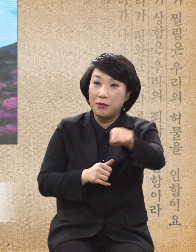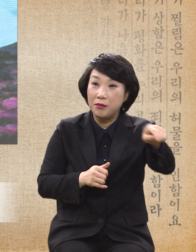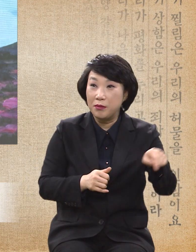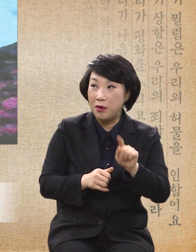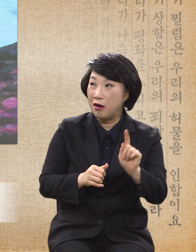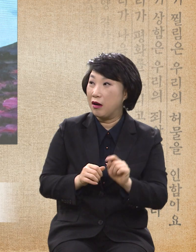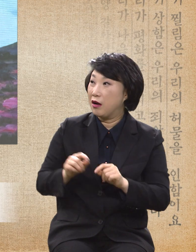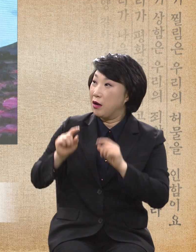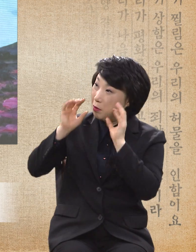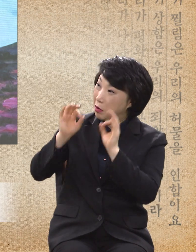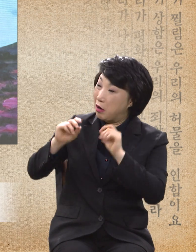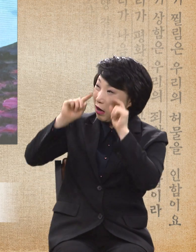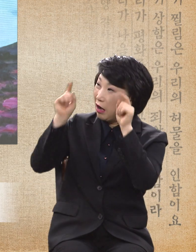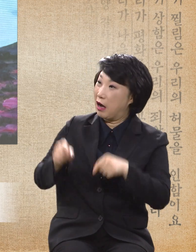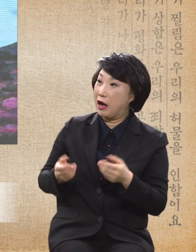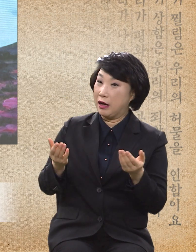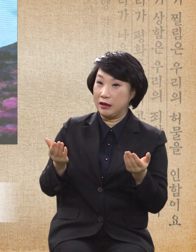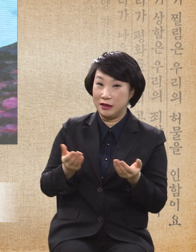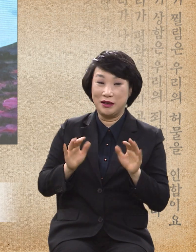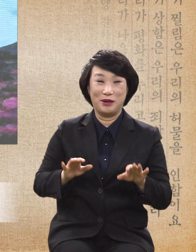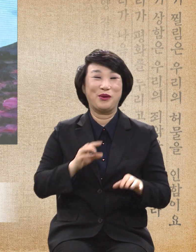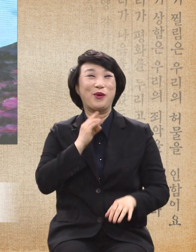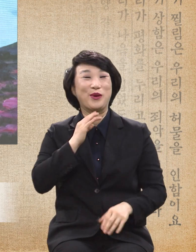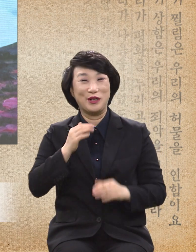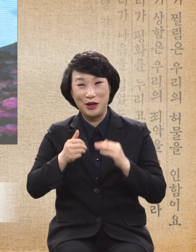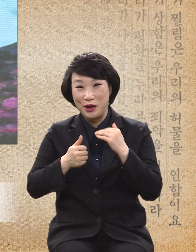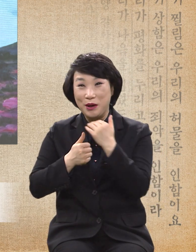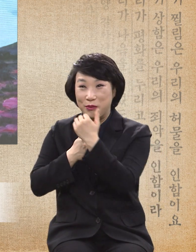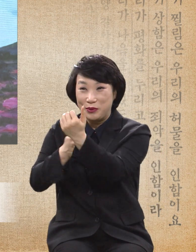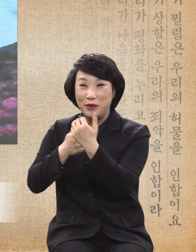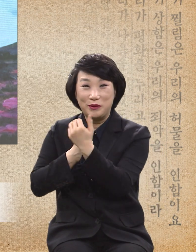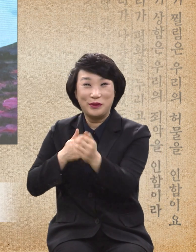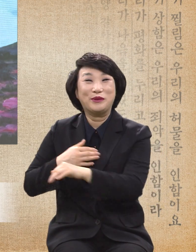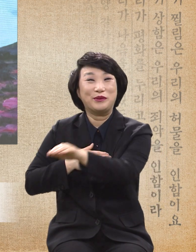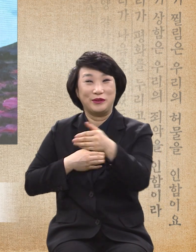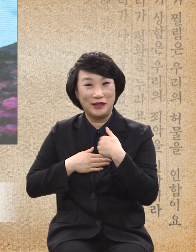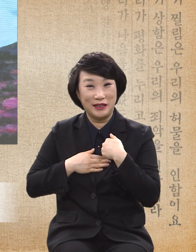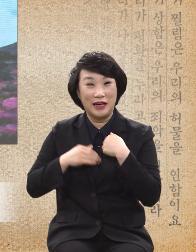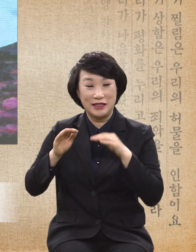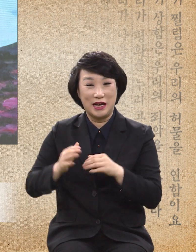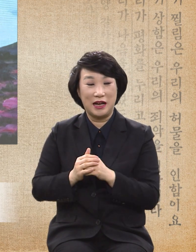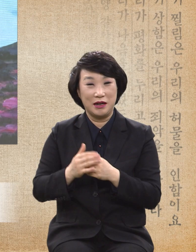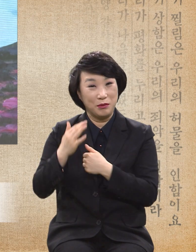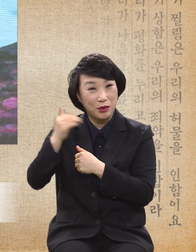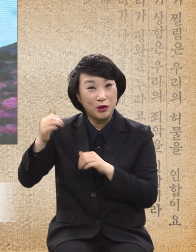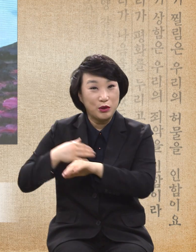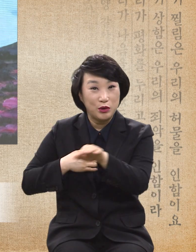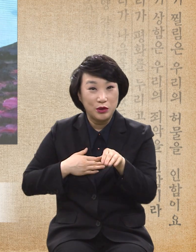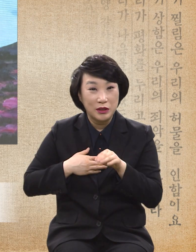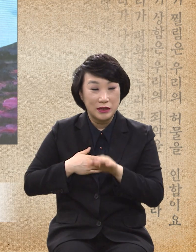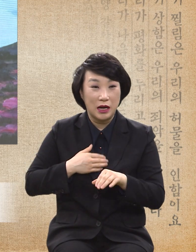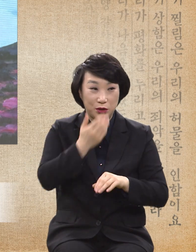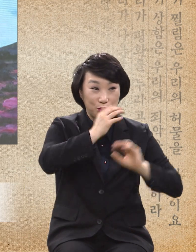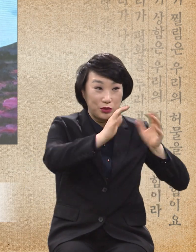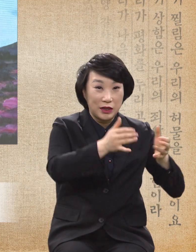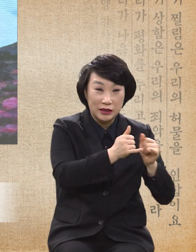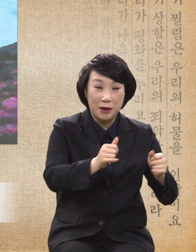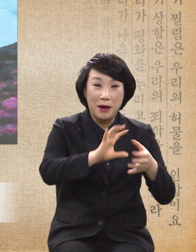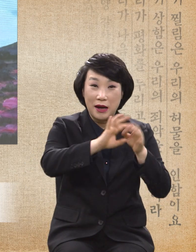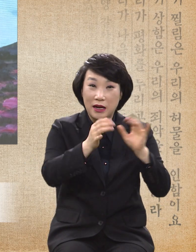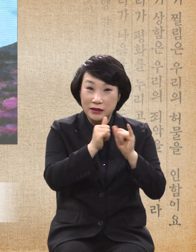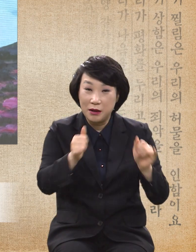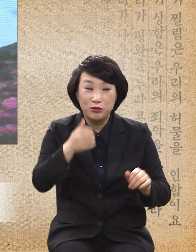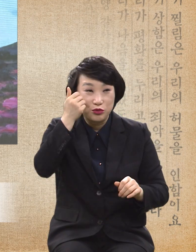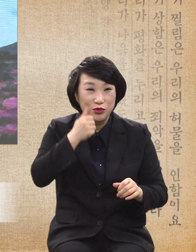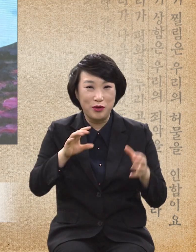이방인에게는 미련한 것이로되 오직 부르심을 입은 자들에게는 유대인이든 헬라인이든